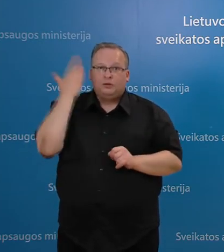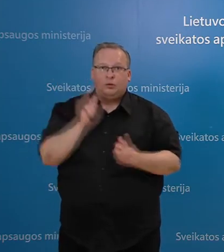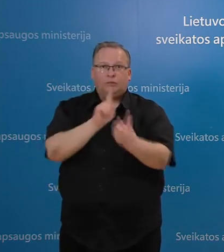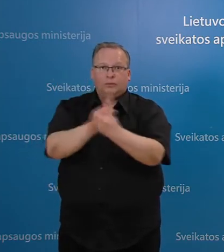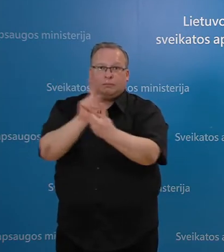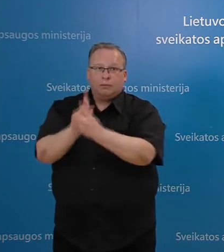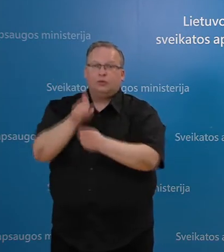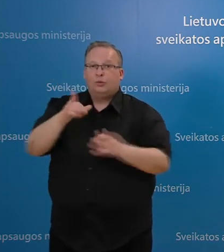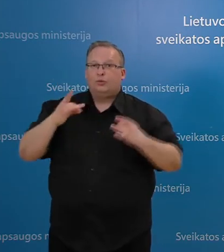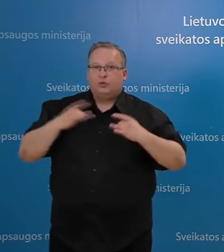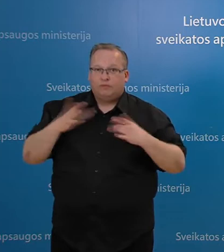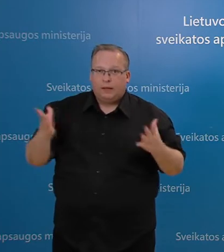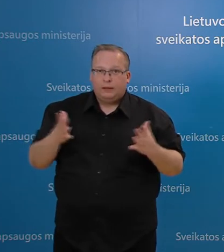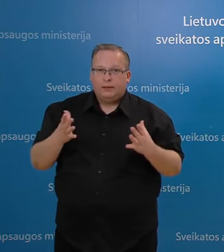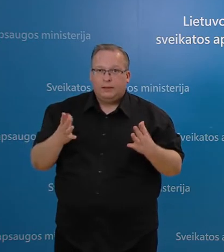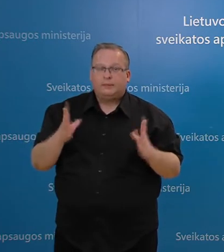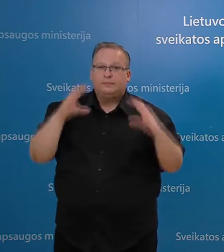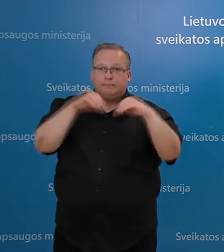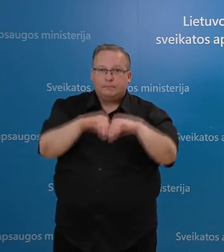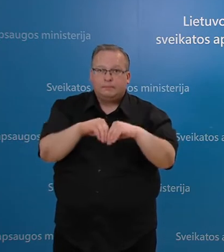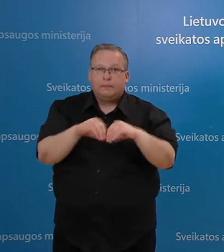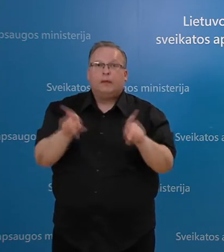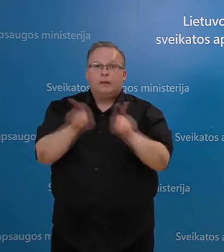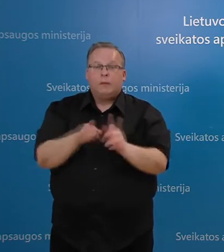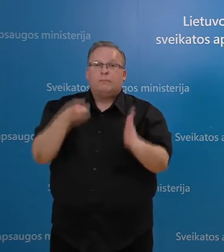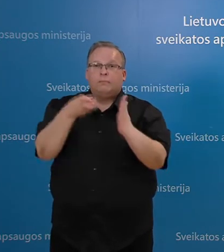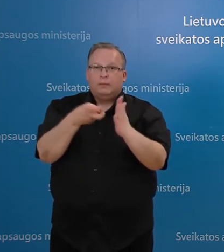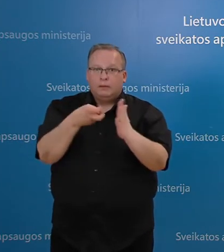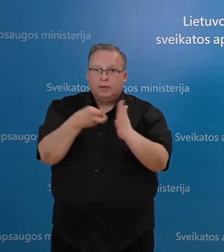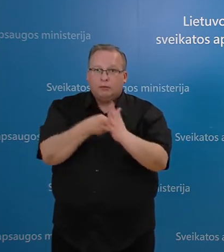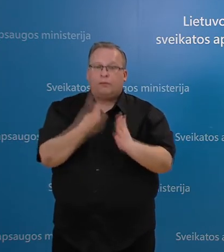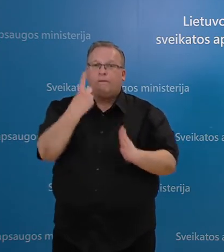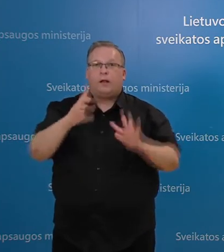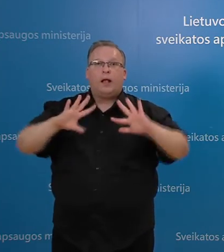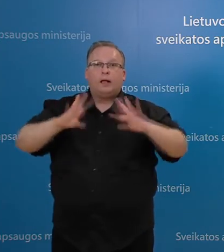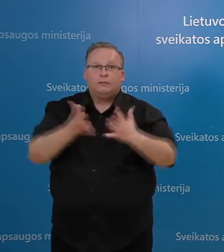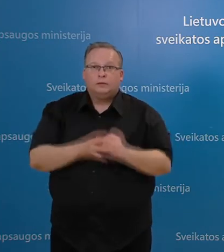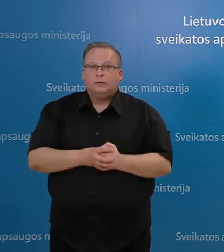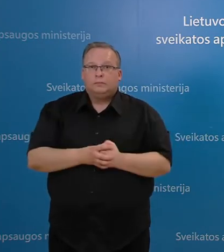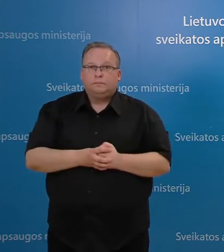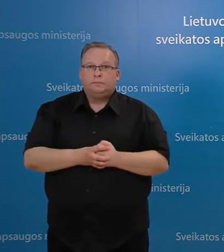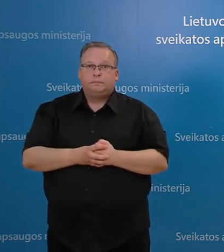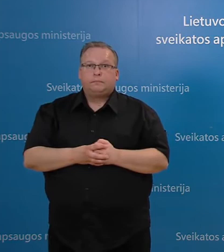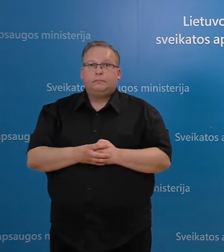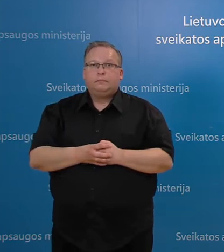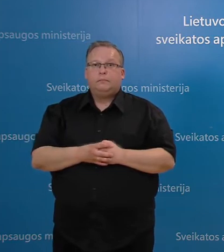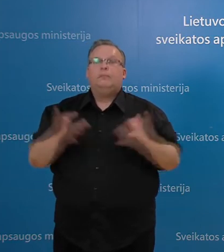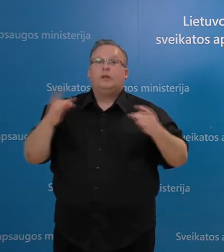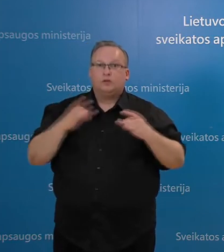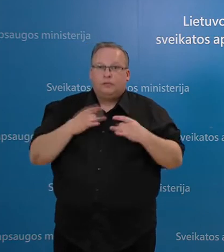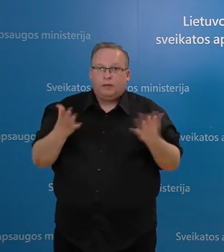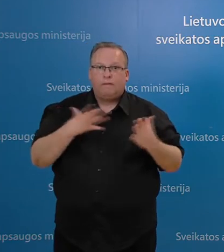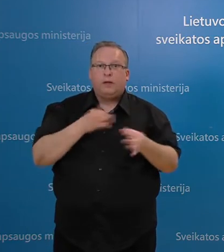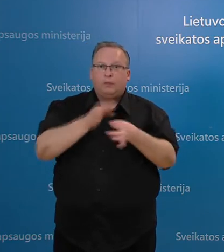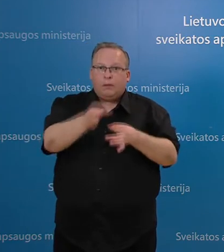su šventės dalyviais. Ir taip pat registruotas dar vienas atvejis, tai yra šventės Vilniaus